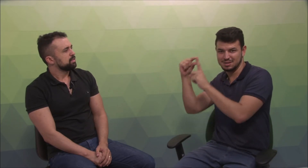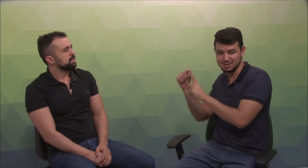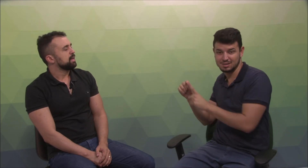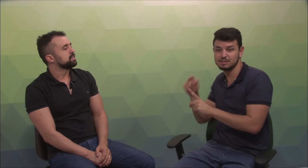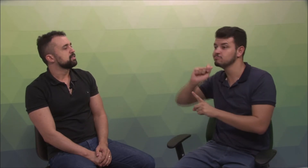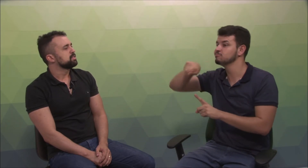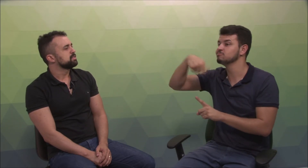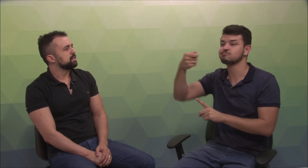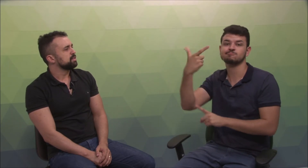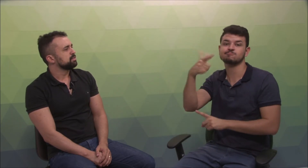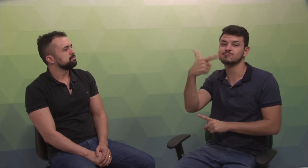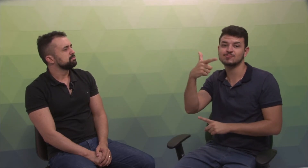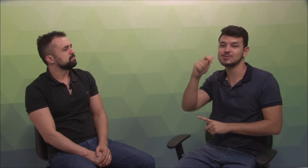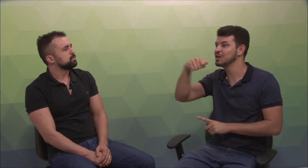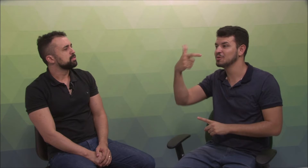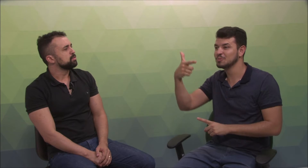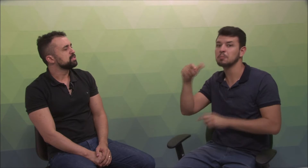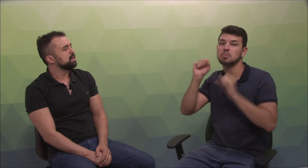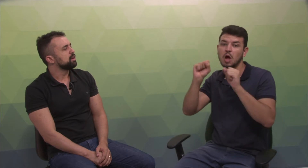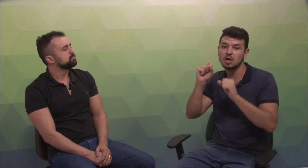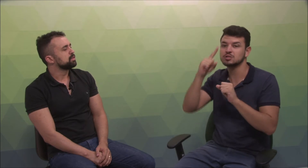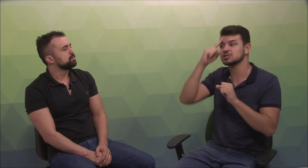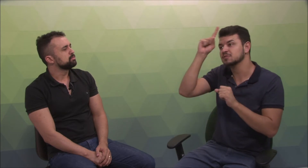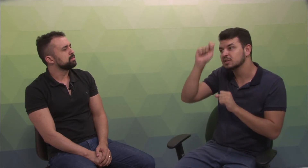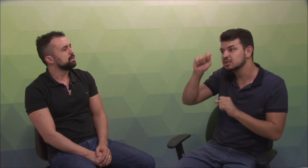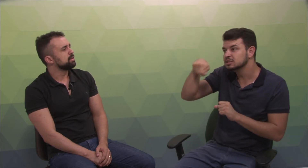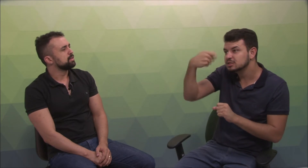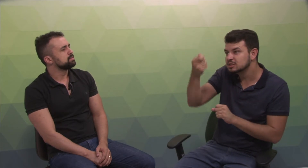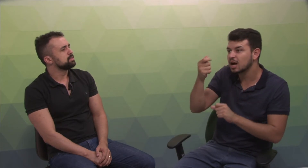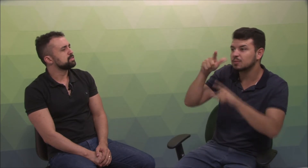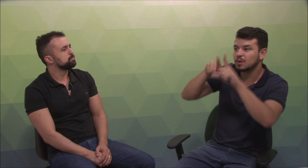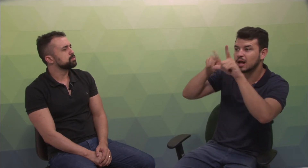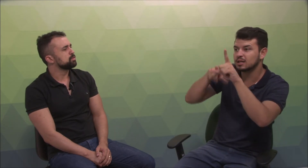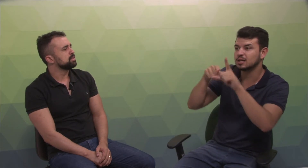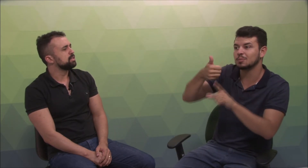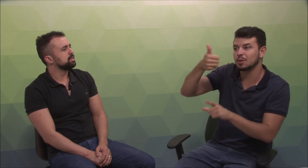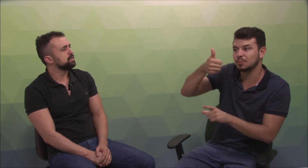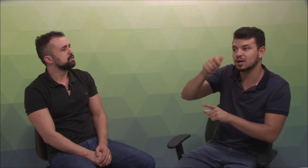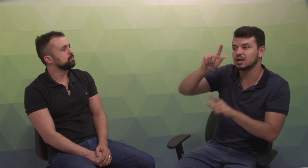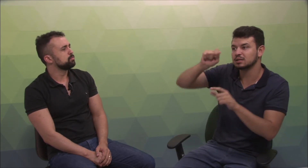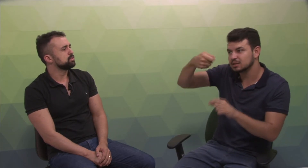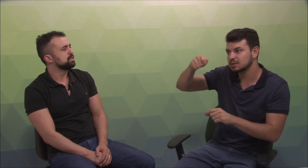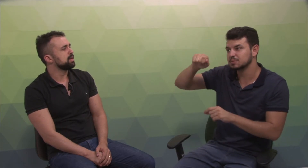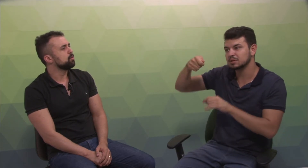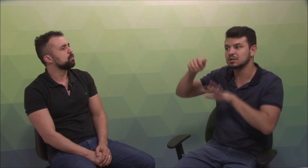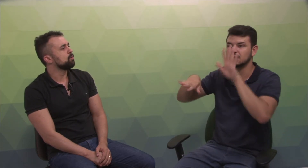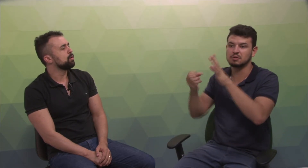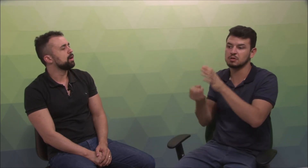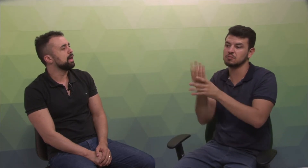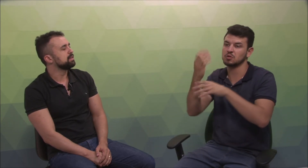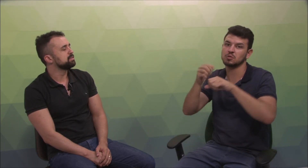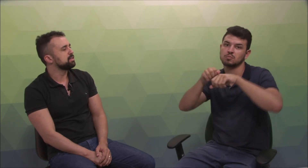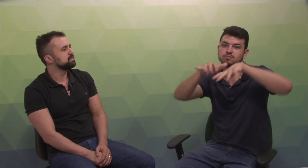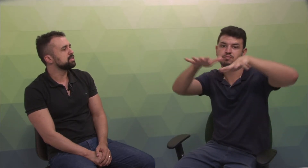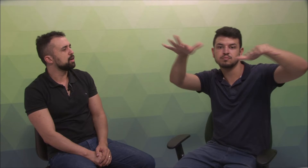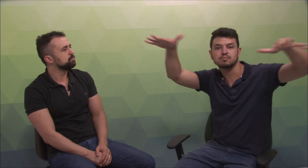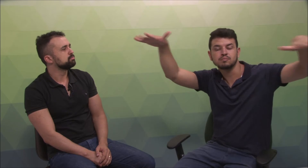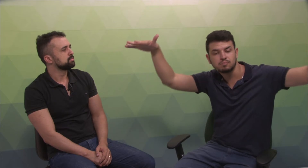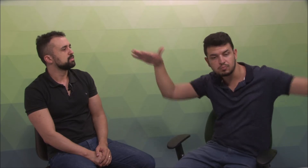né? Às vezes não tem um sinal, então às vezes a pessoa cria um sinal com a letra inicial,